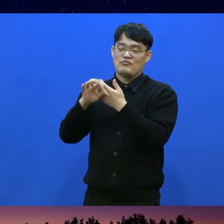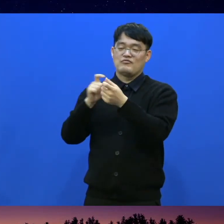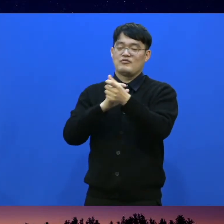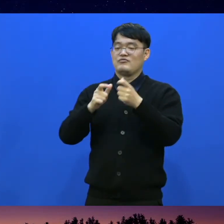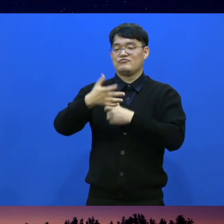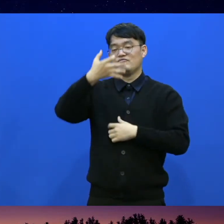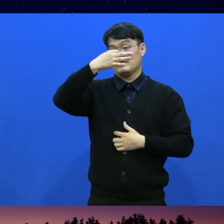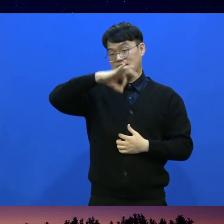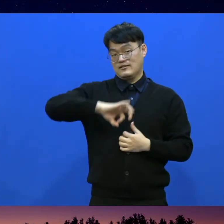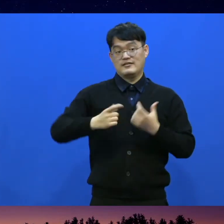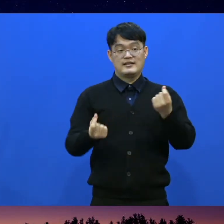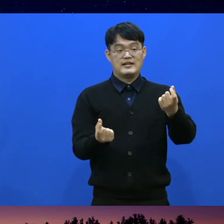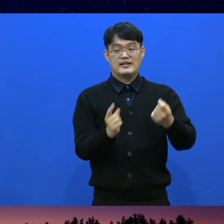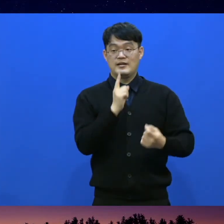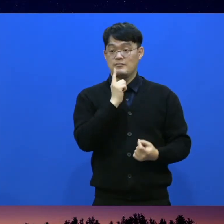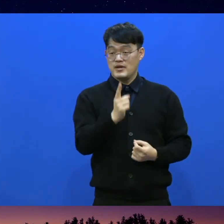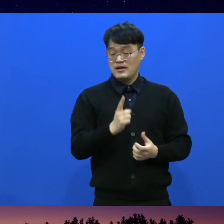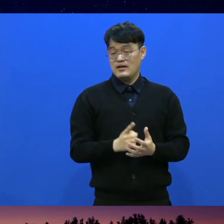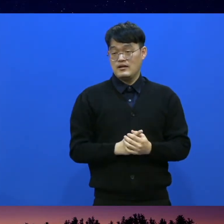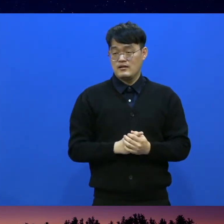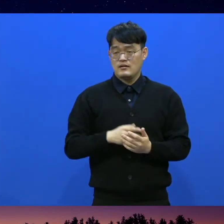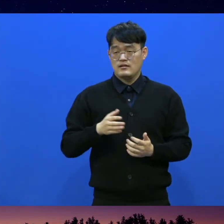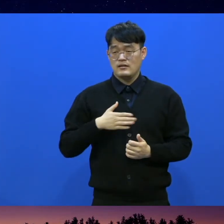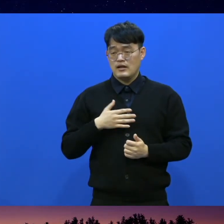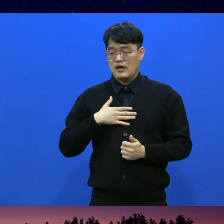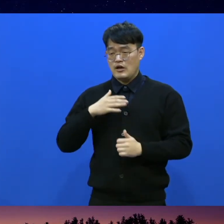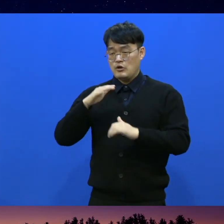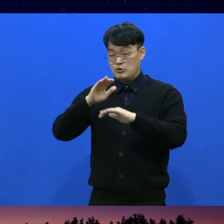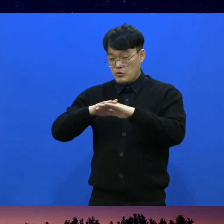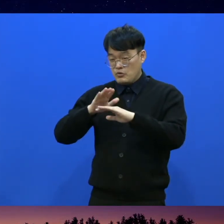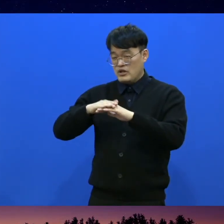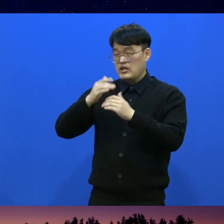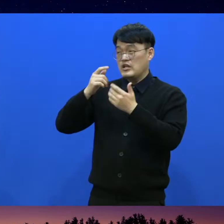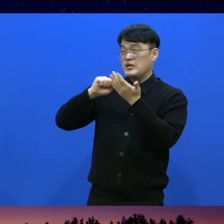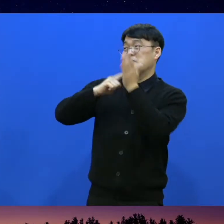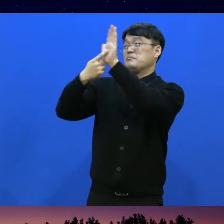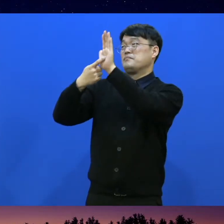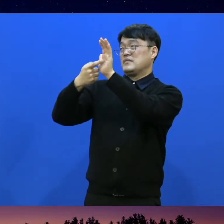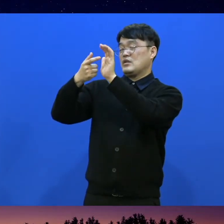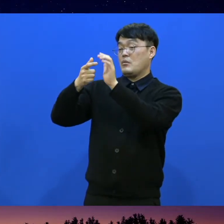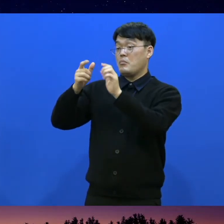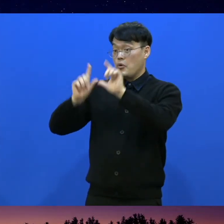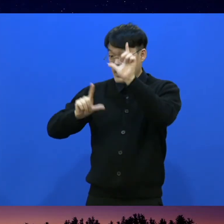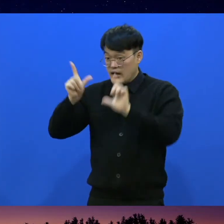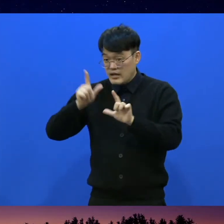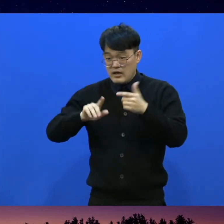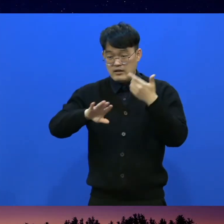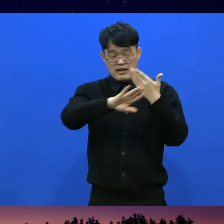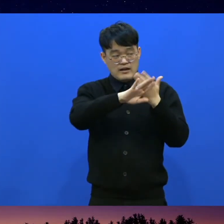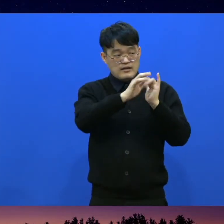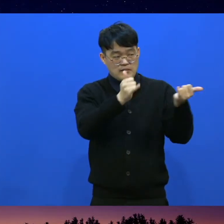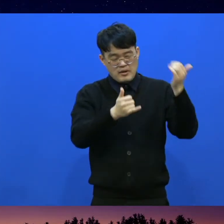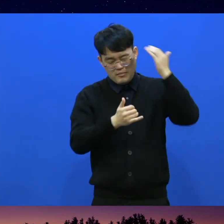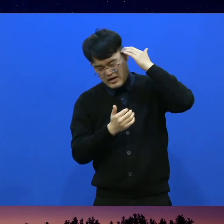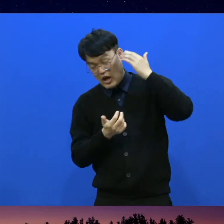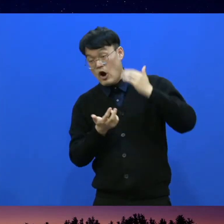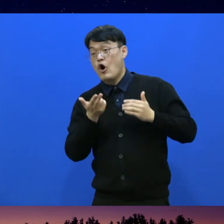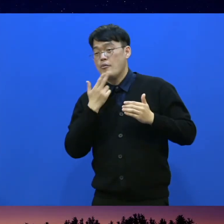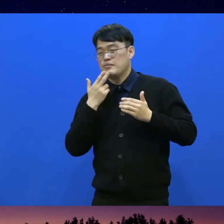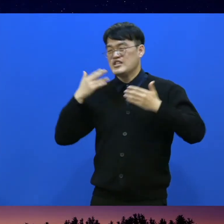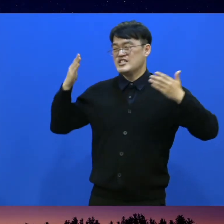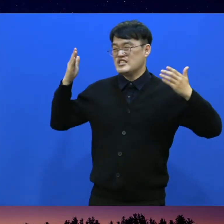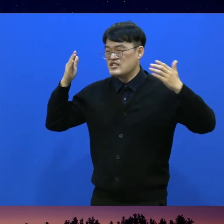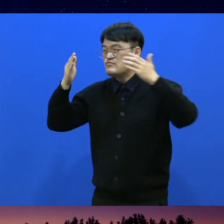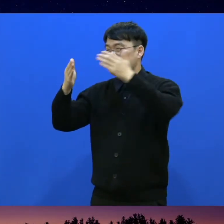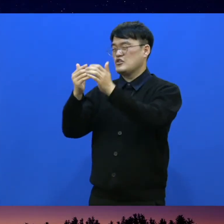하는데 내 소리가 주변의 소리에 파묻히지 않고 들릴 정도면 크게 해야 되잖아요. 막 1시간, 2시간 기도하고